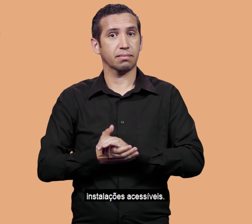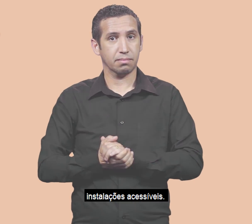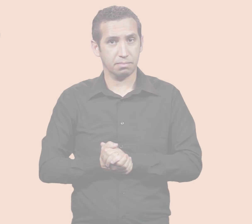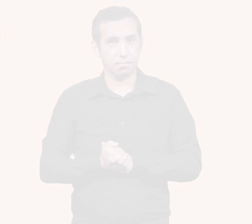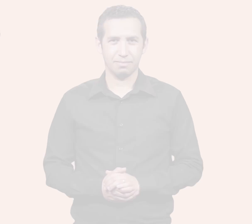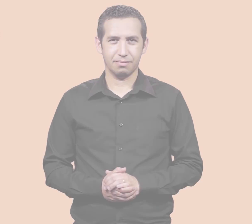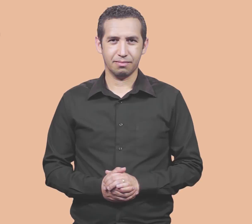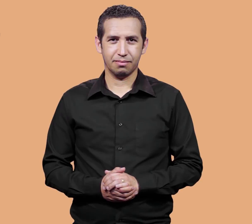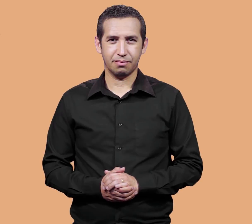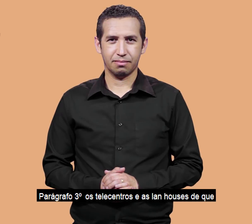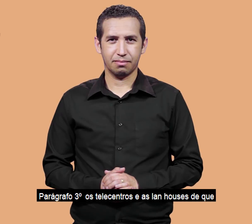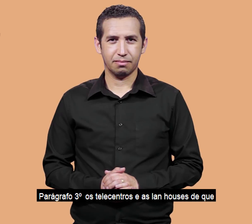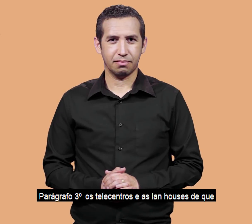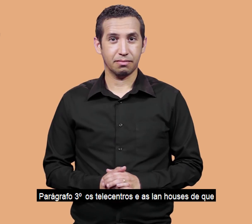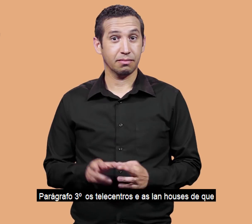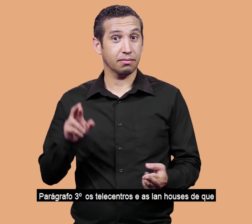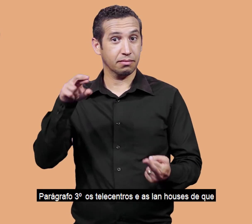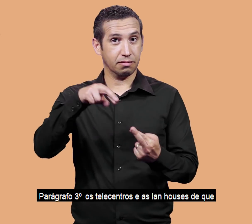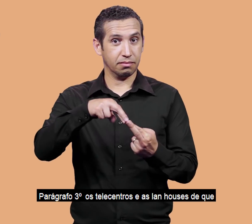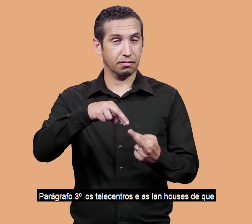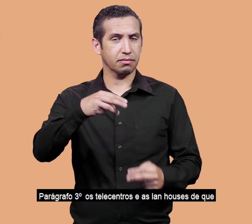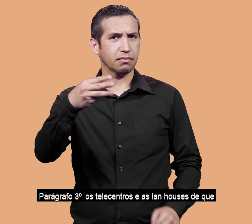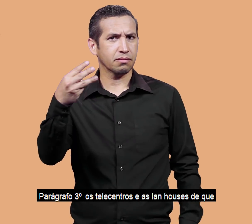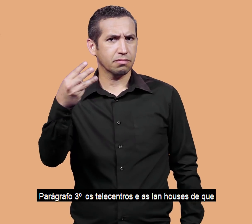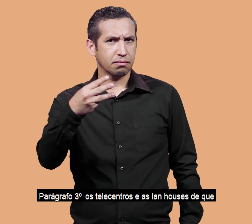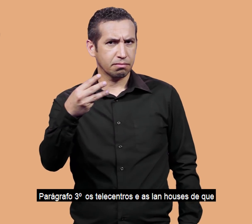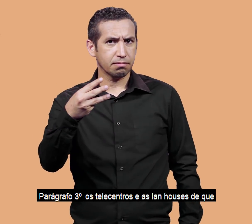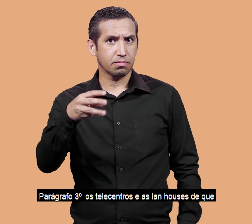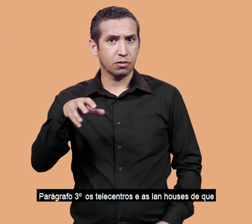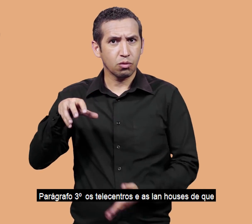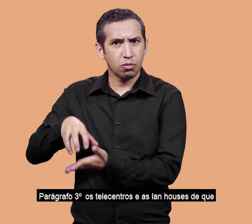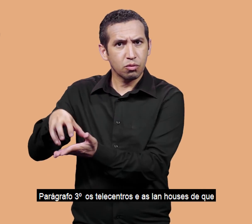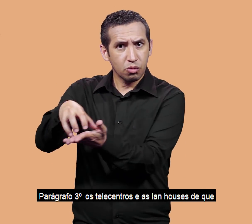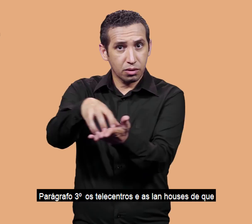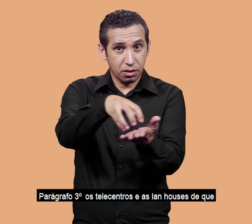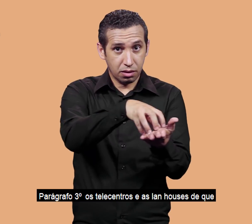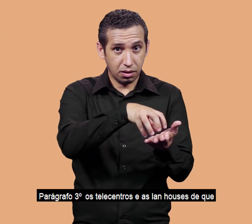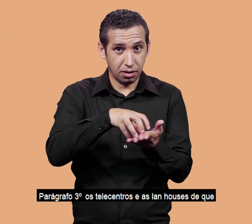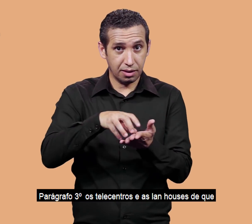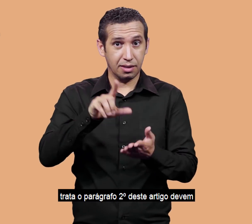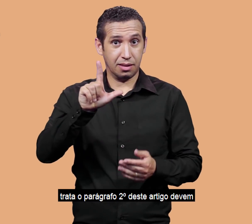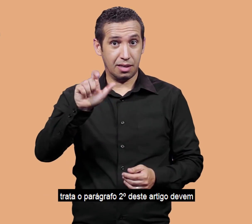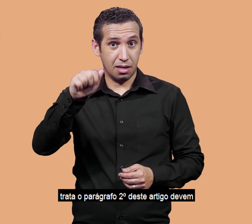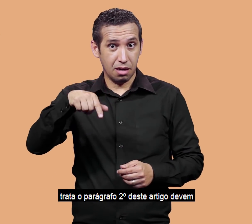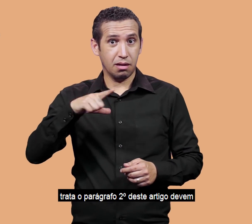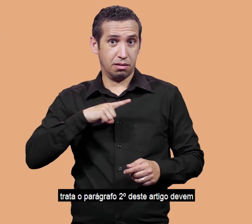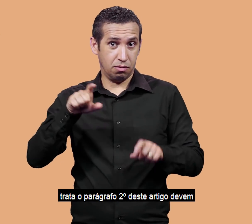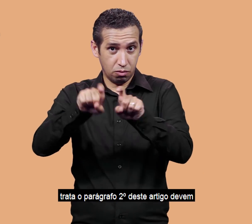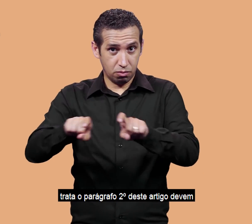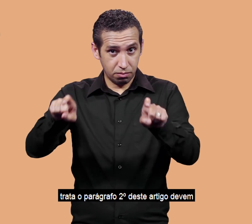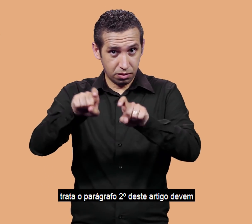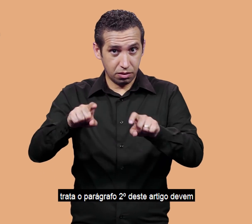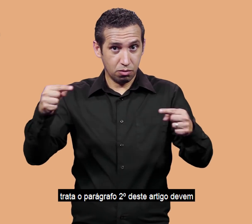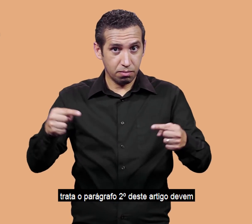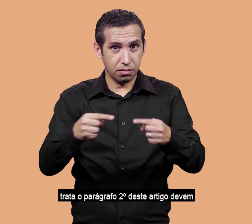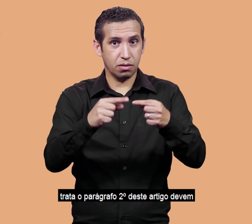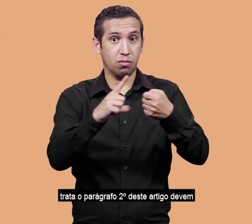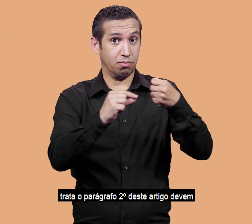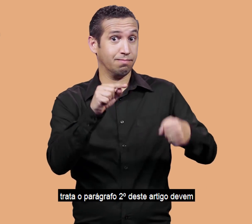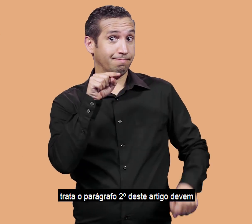parágrafo 3º os telecentros e as lan houses de que trata o parágrafo 2º deste artigo devem